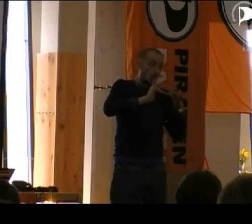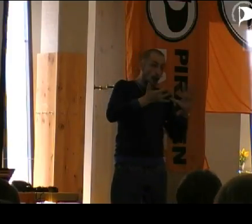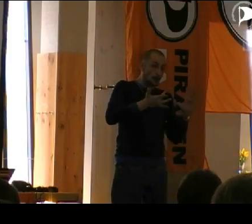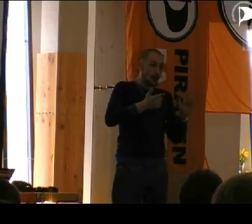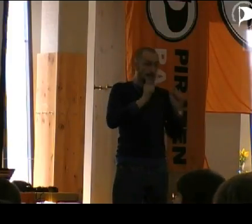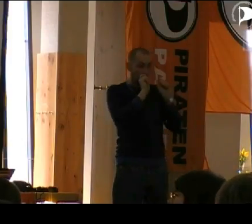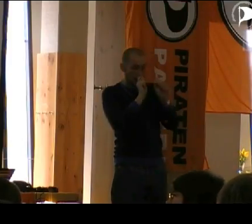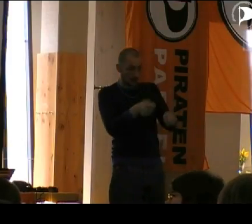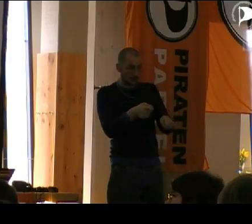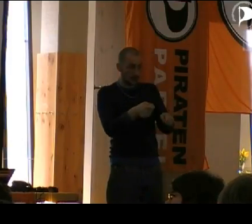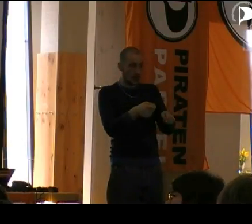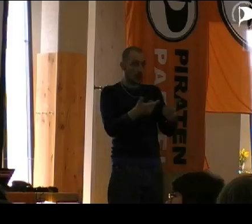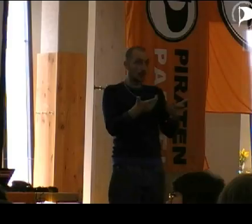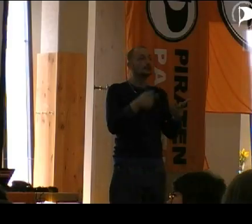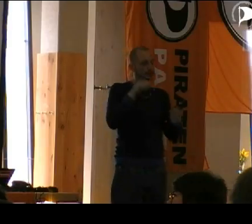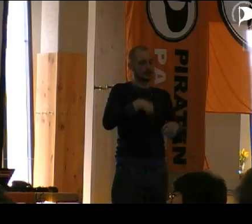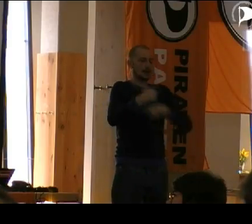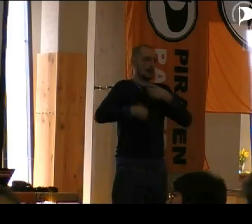gelaufen sind